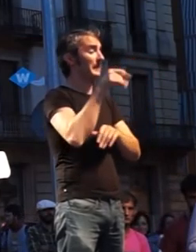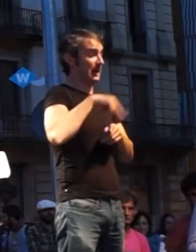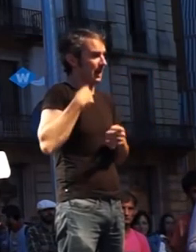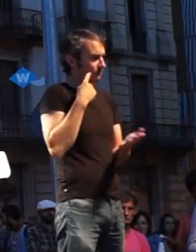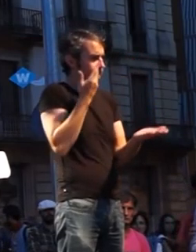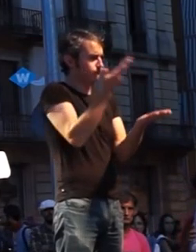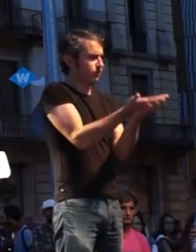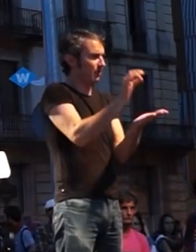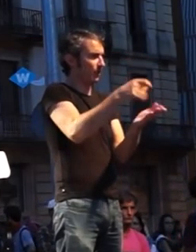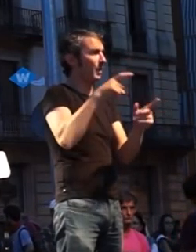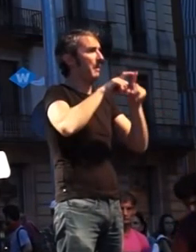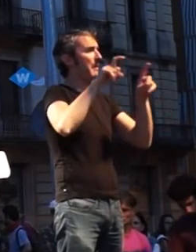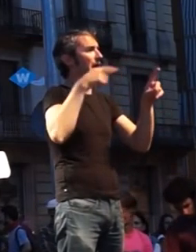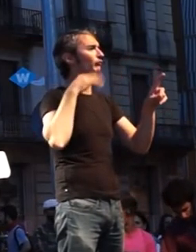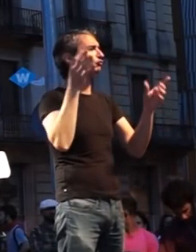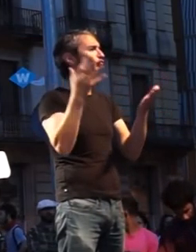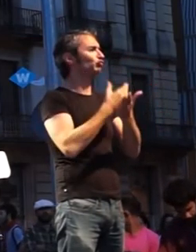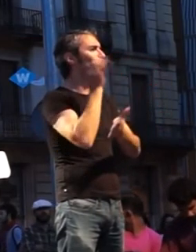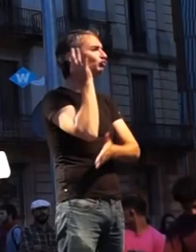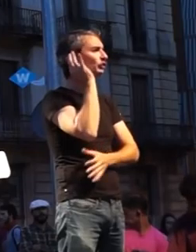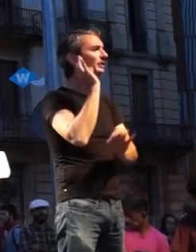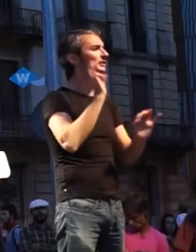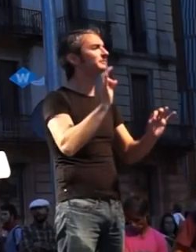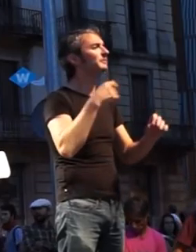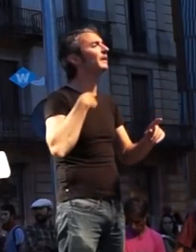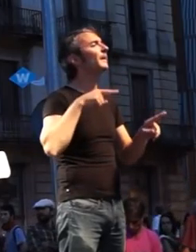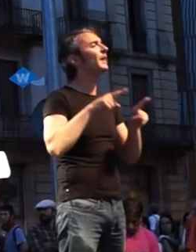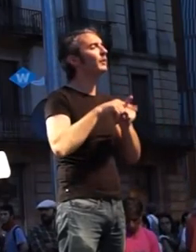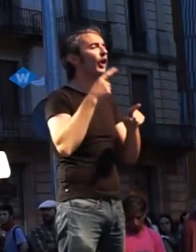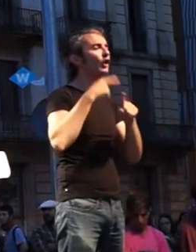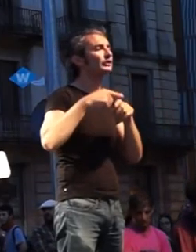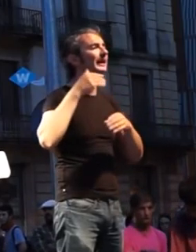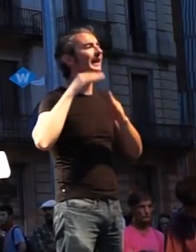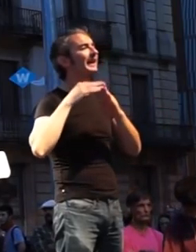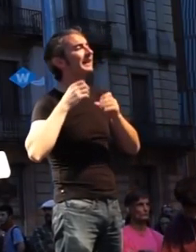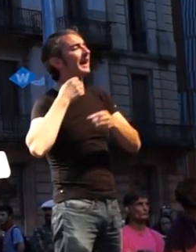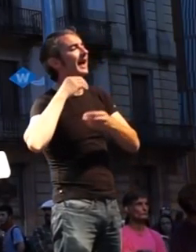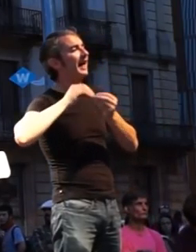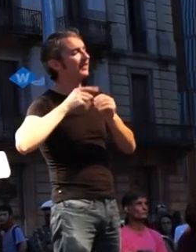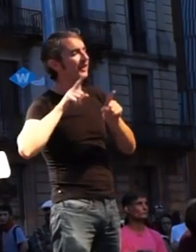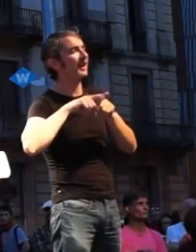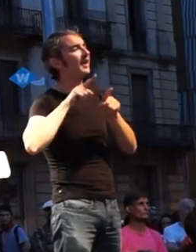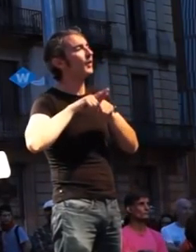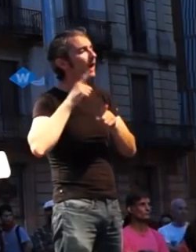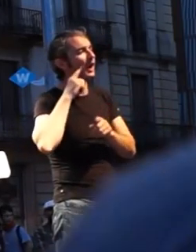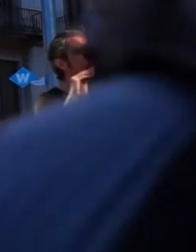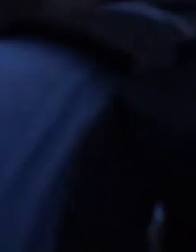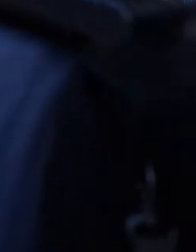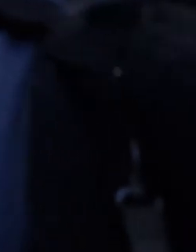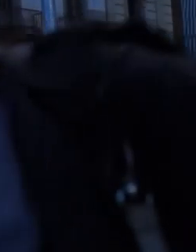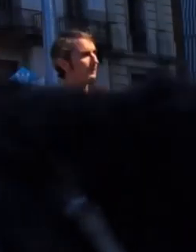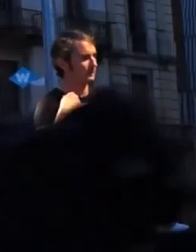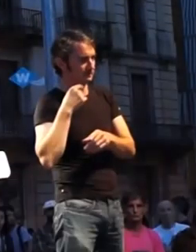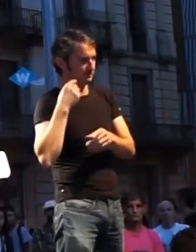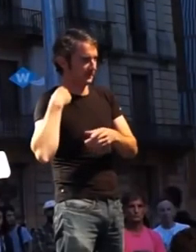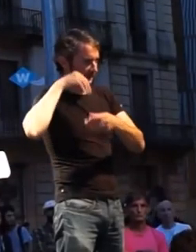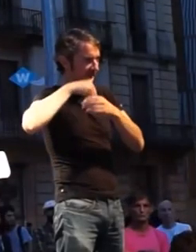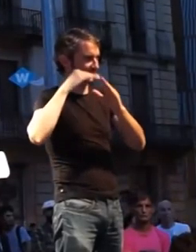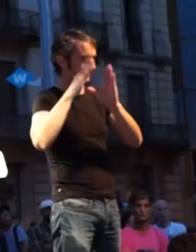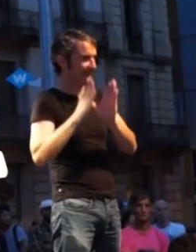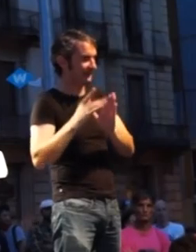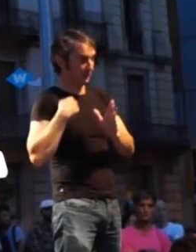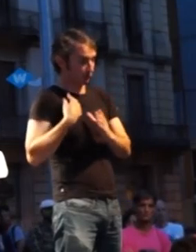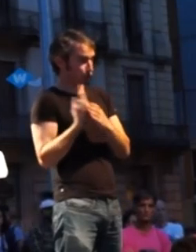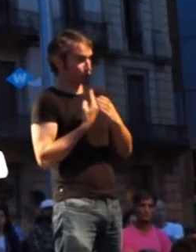sobre la taula amb la vaga de totes, provoca que totes les tasques de la llar i totes aquelles tasques de reproducció i de cudre que realitzen les dones pràcticament